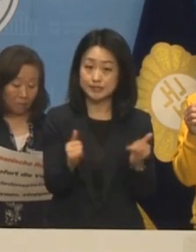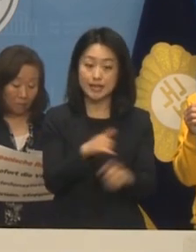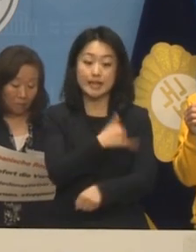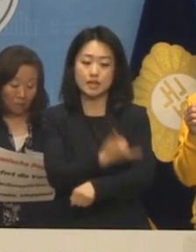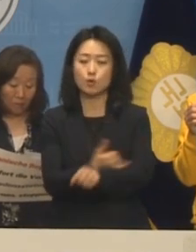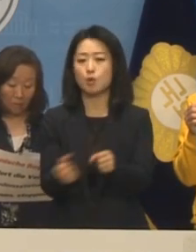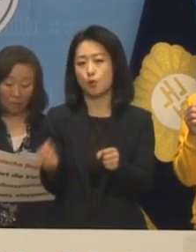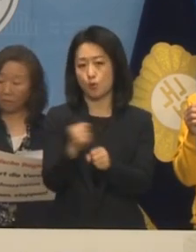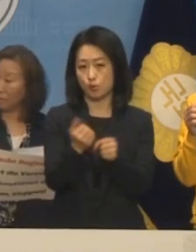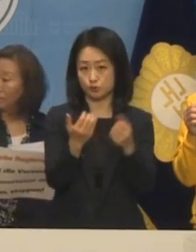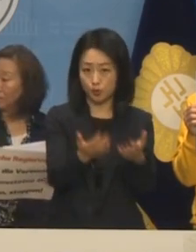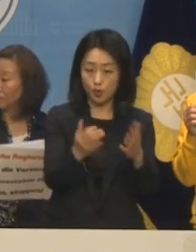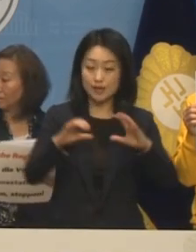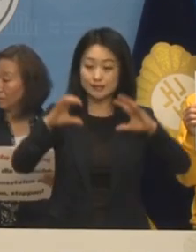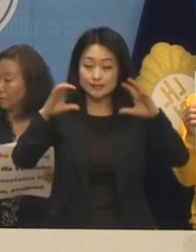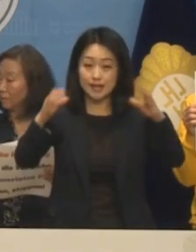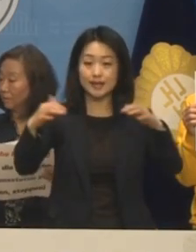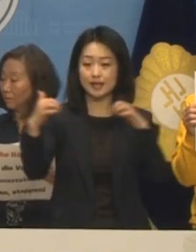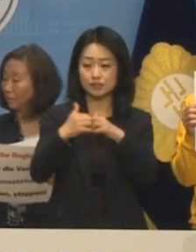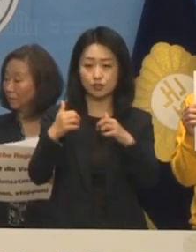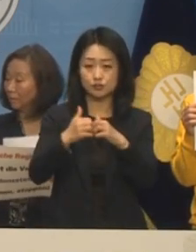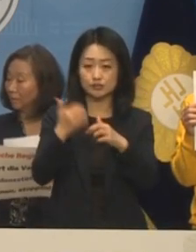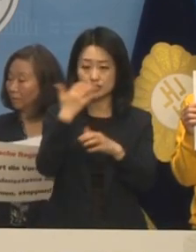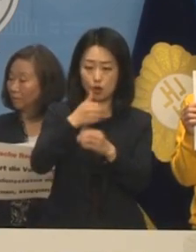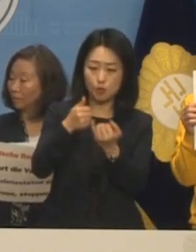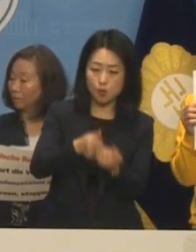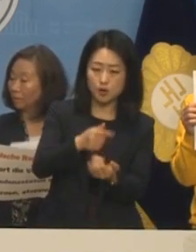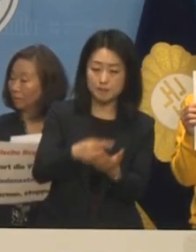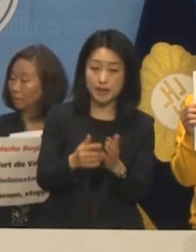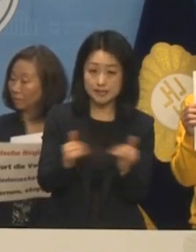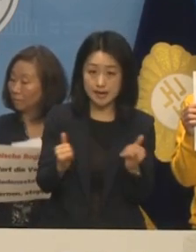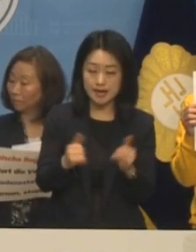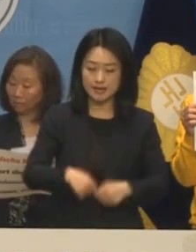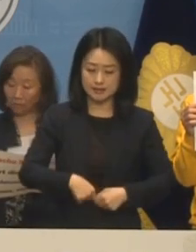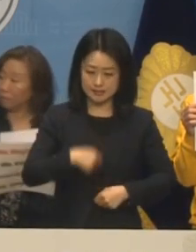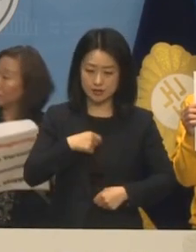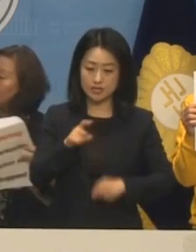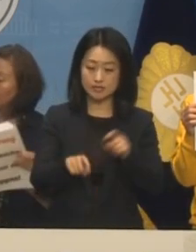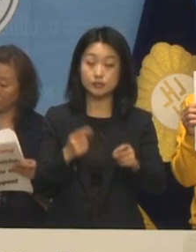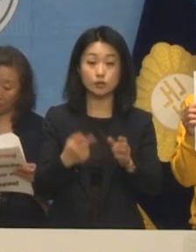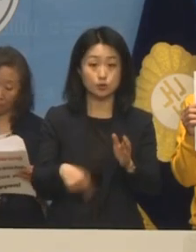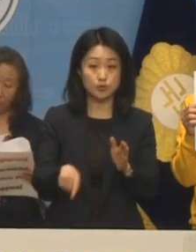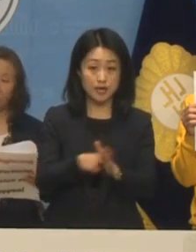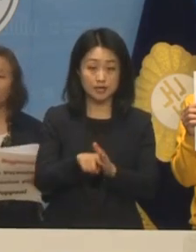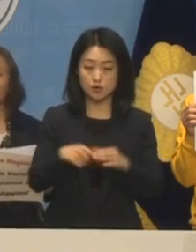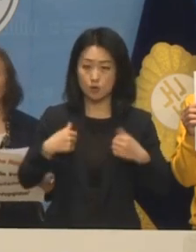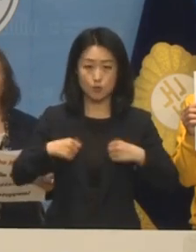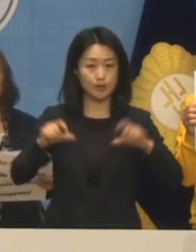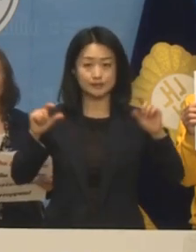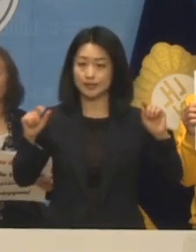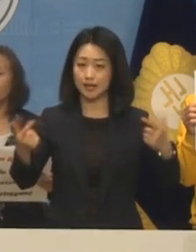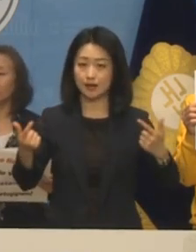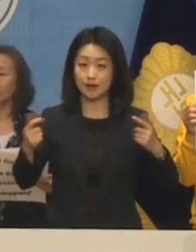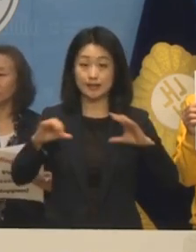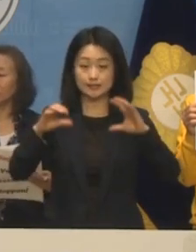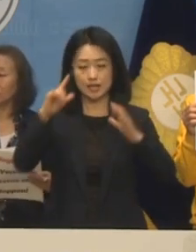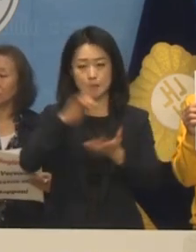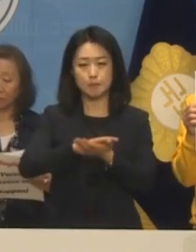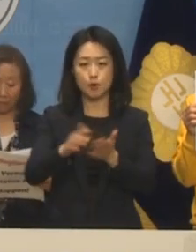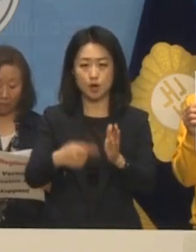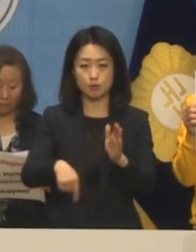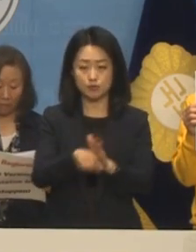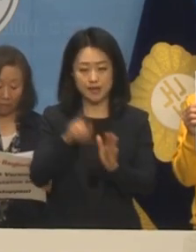인권이 회복되고 세계 전시 성폭력 피해자들에게 정의가 실현될 수 있도록 포기하지 않고 세계 평화를